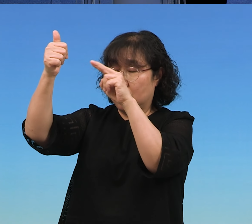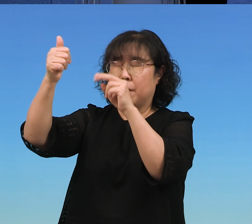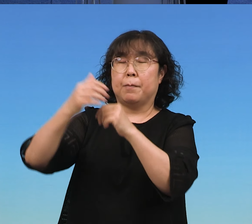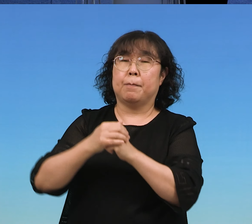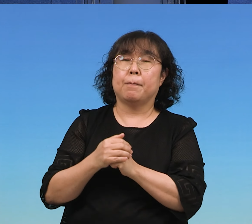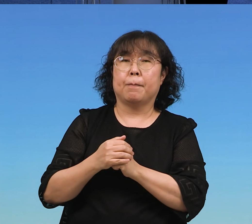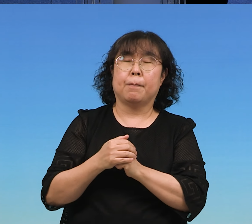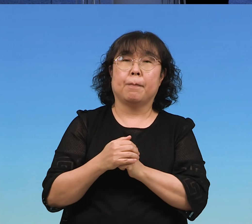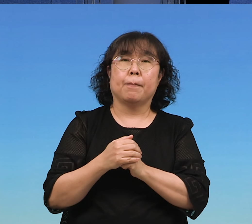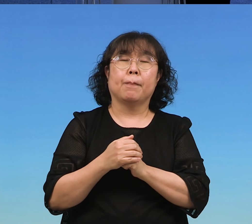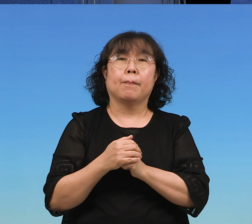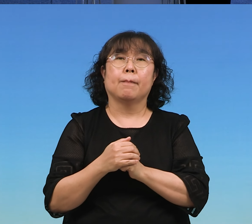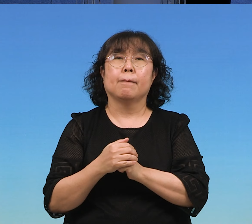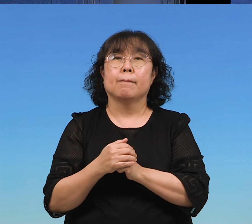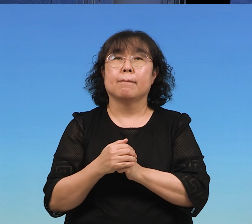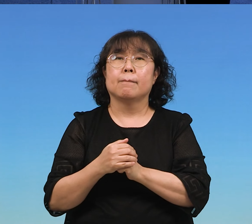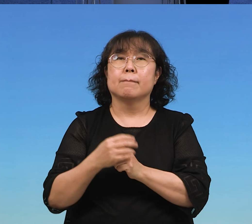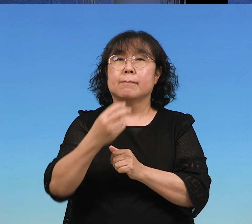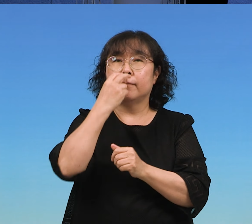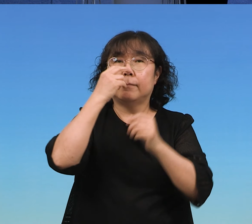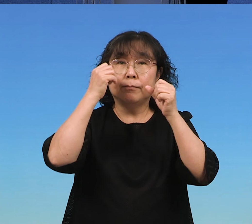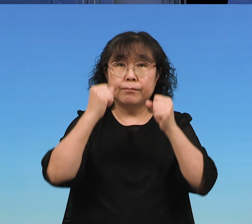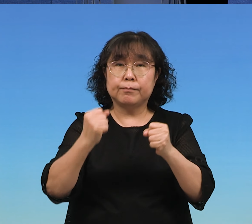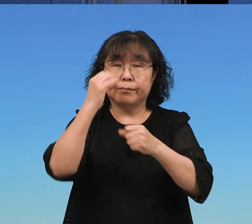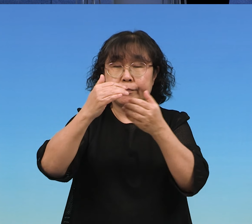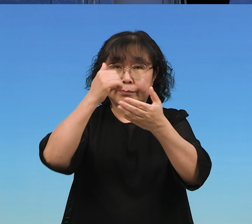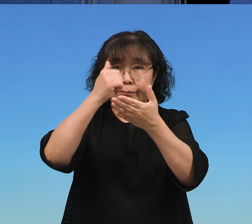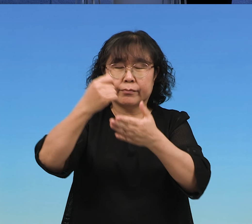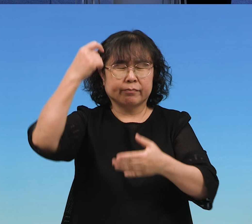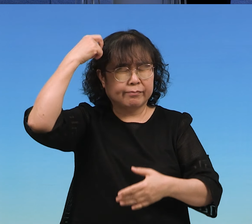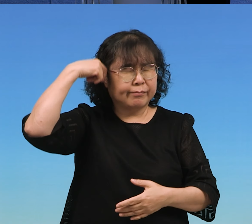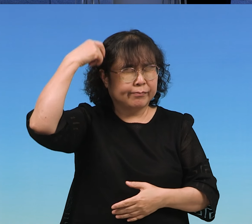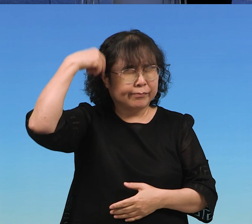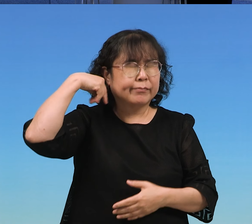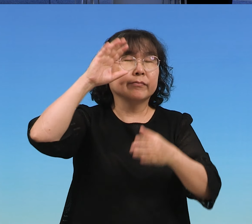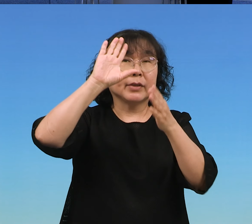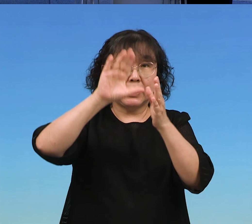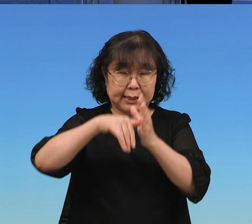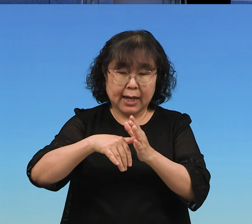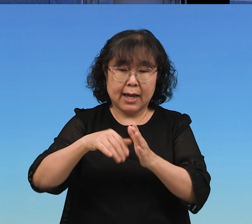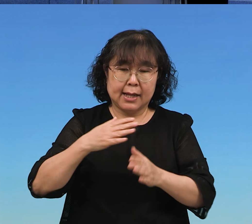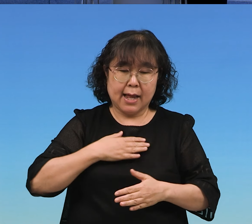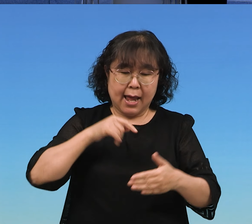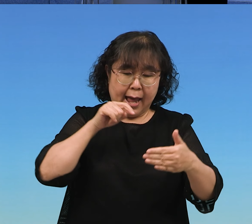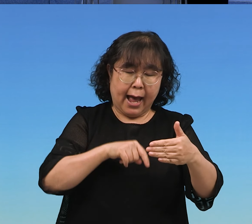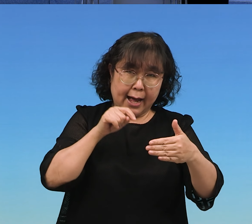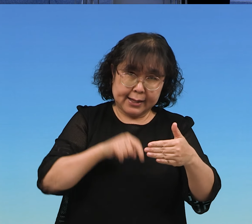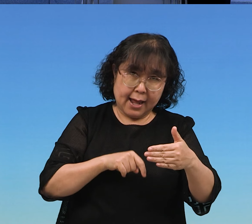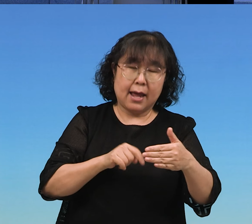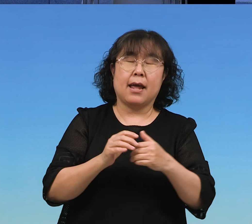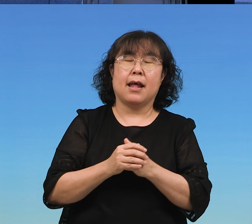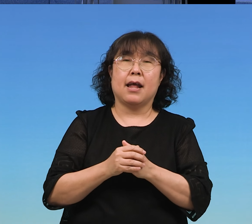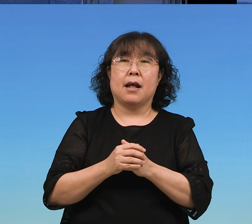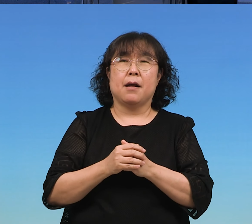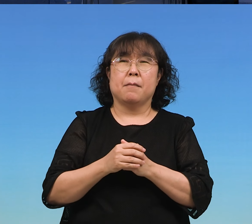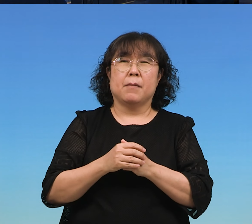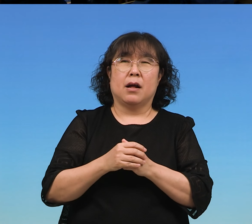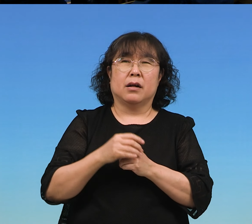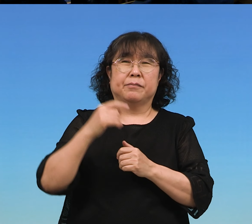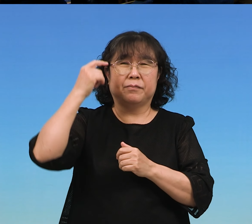좋아합니다. 모든 시선을 주님께로 돌리고 살아계신 하나님을 느낄 때 그때 우리